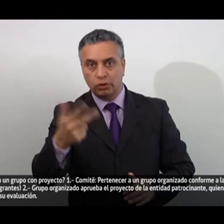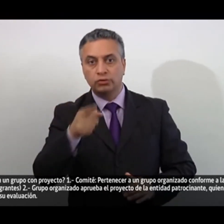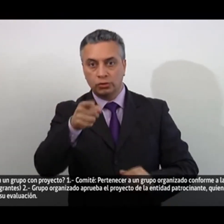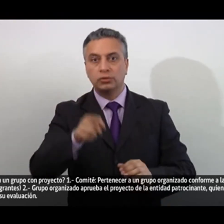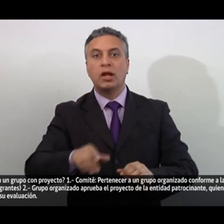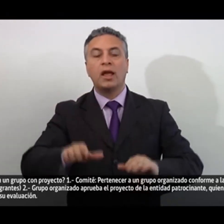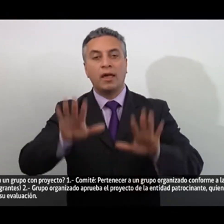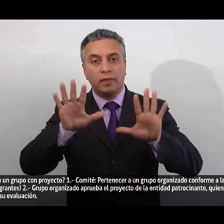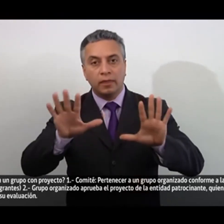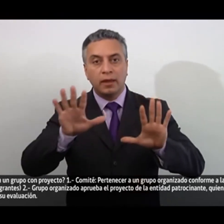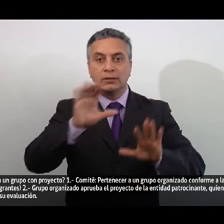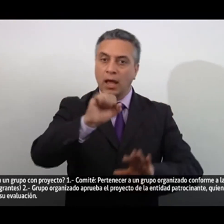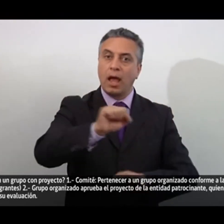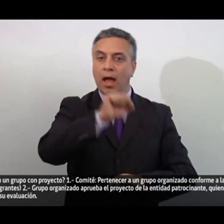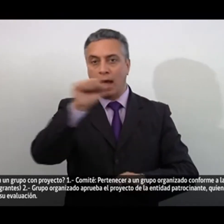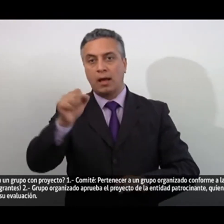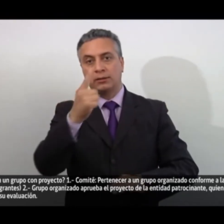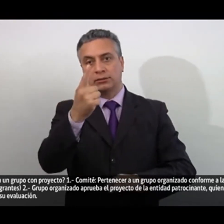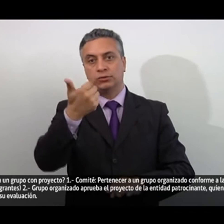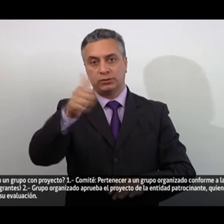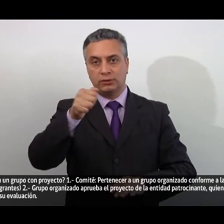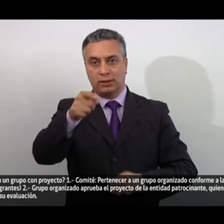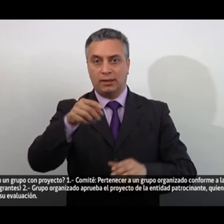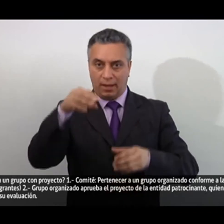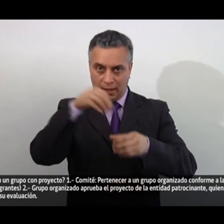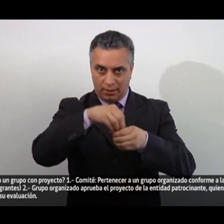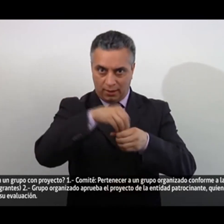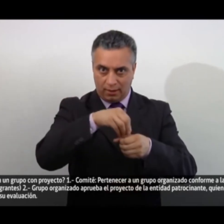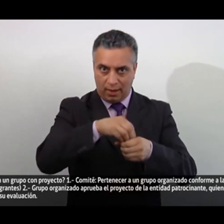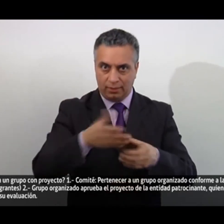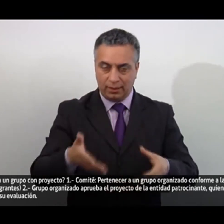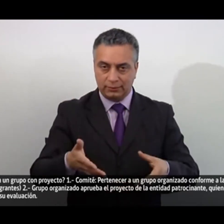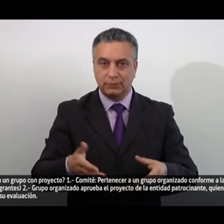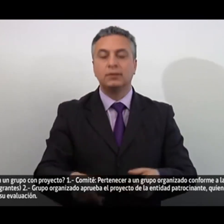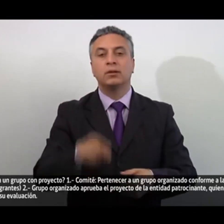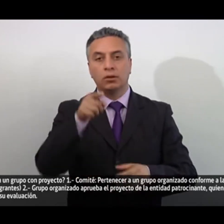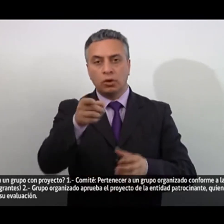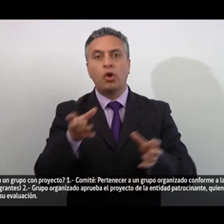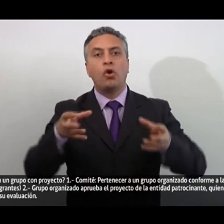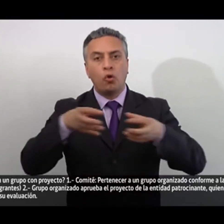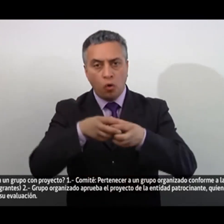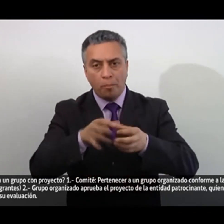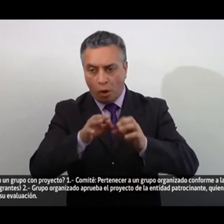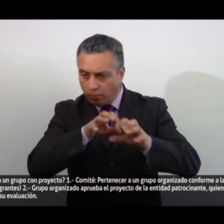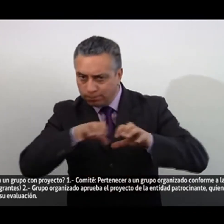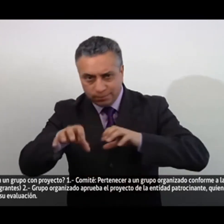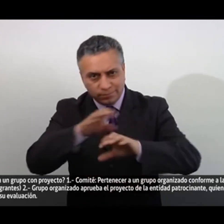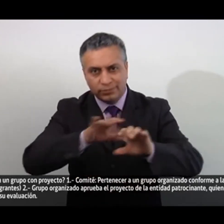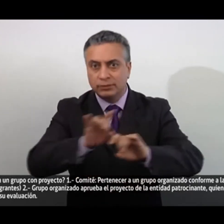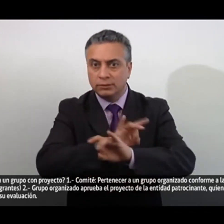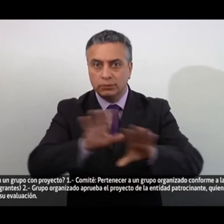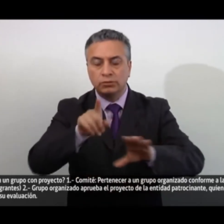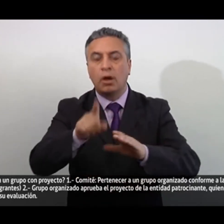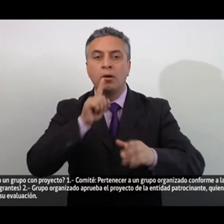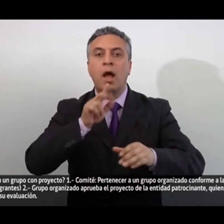19.418, 10 a 160 integrantes. 2. Grupo organizado aprueba el proyecto de la